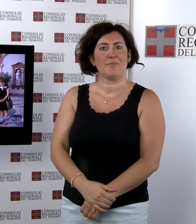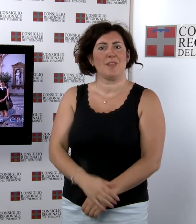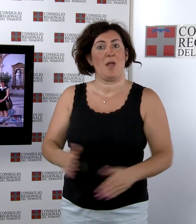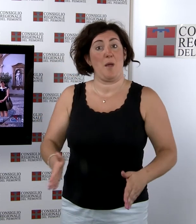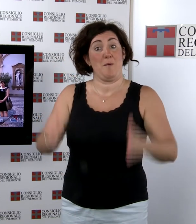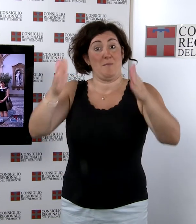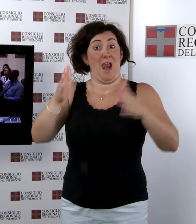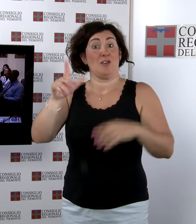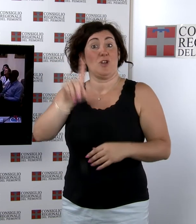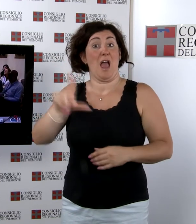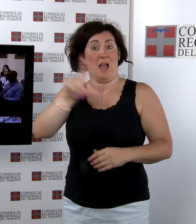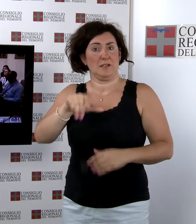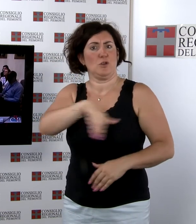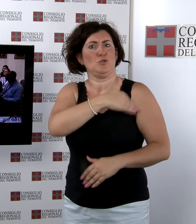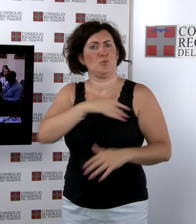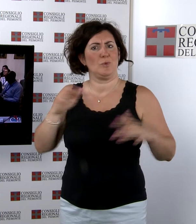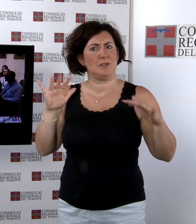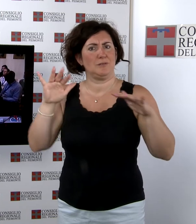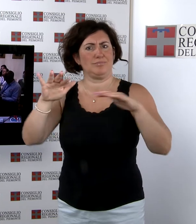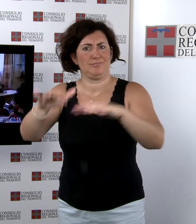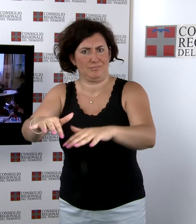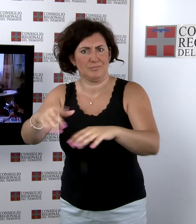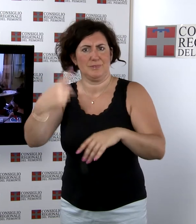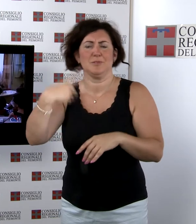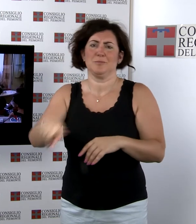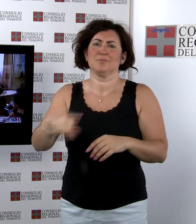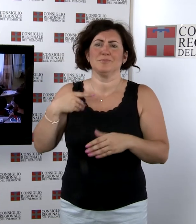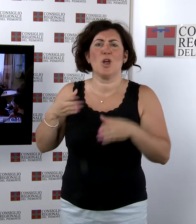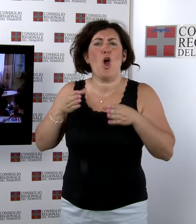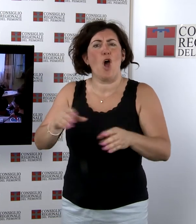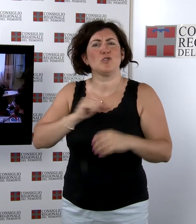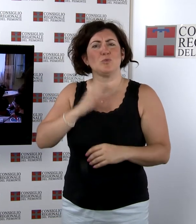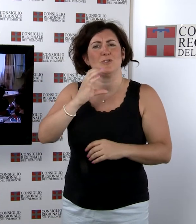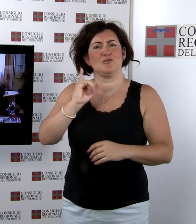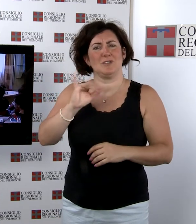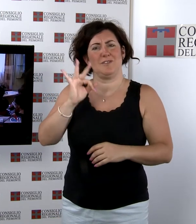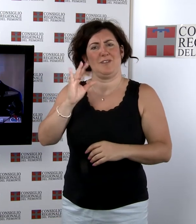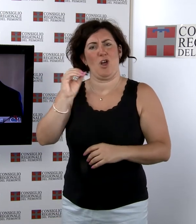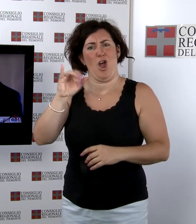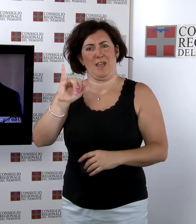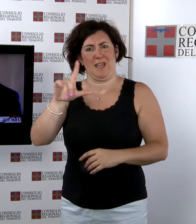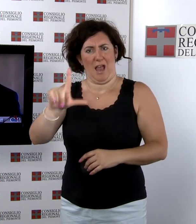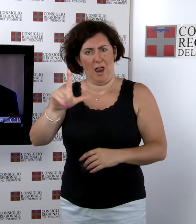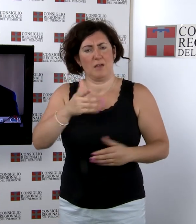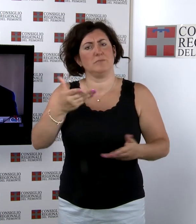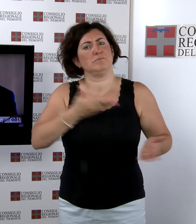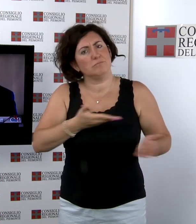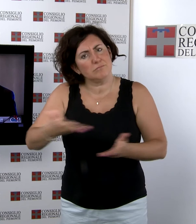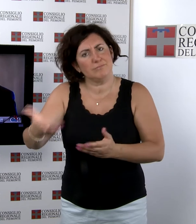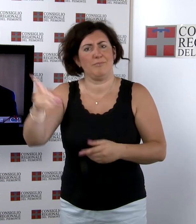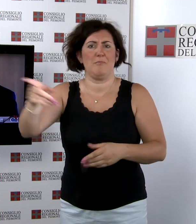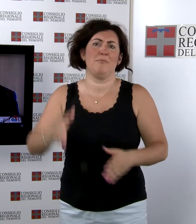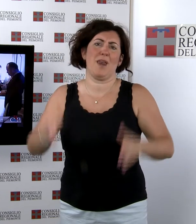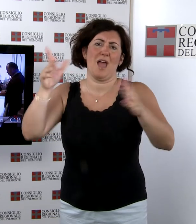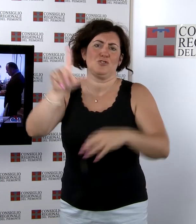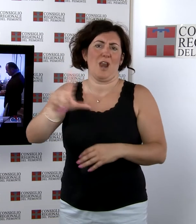Jobs dell'Organizzazione Internazionale del Lavoro, OIL, sono stati ricevuti a Palazzo Lascaris dal vicepresidente del Consiglio regionale